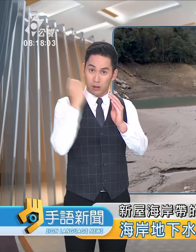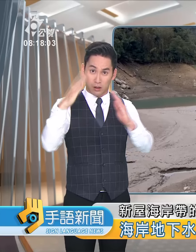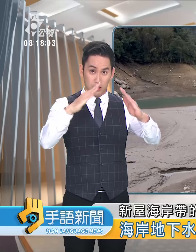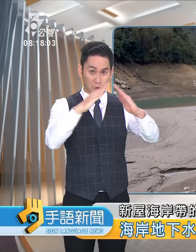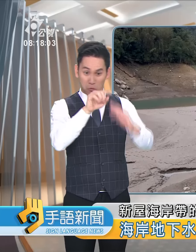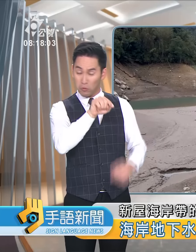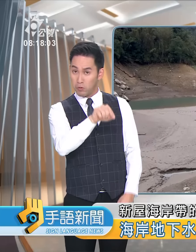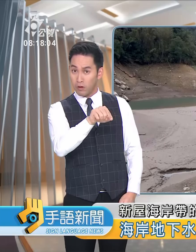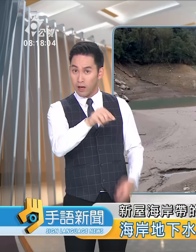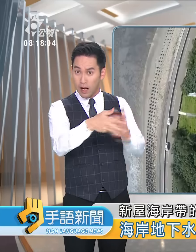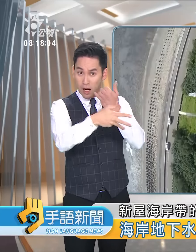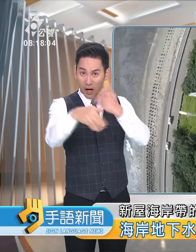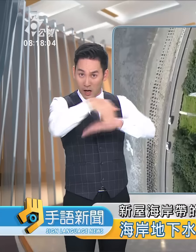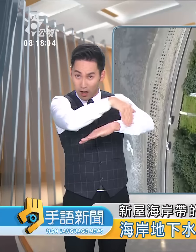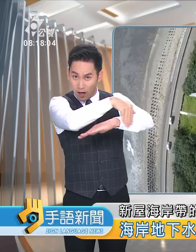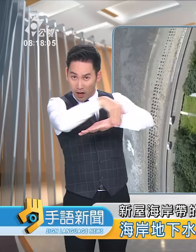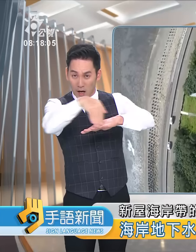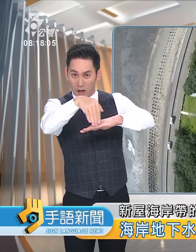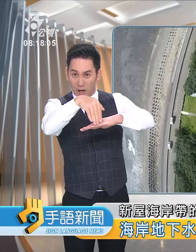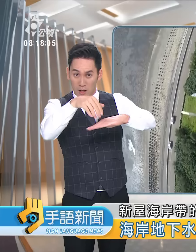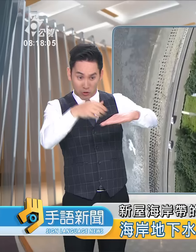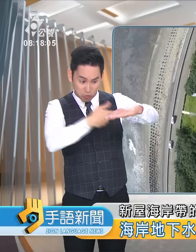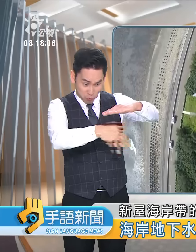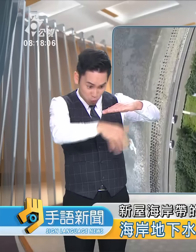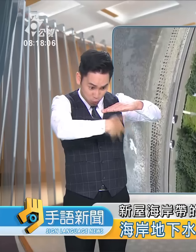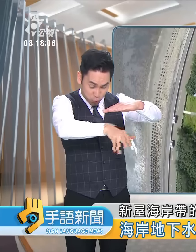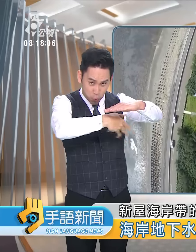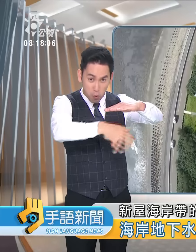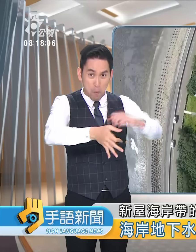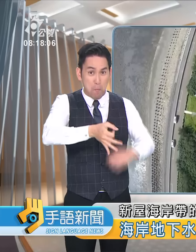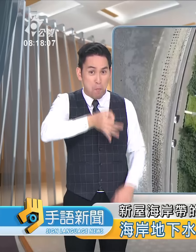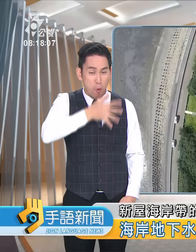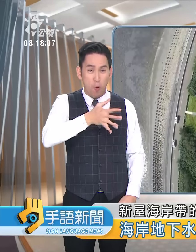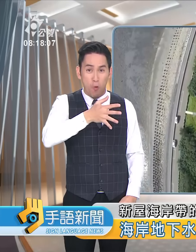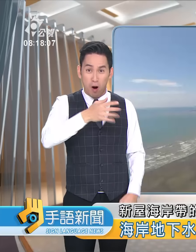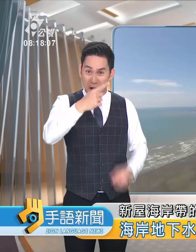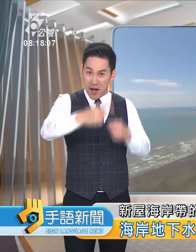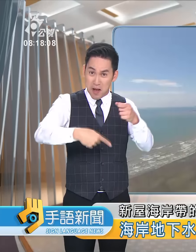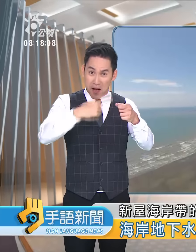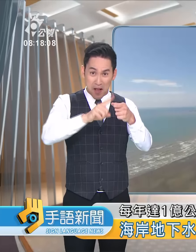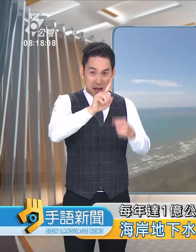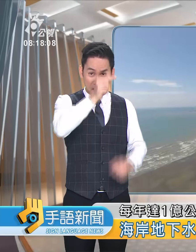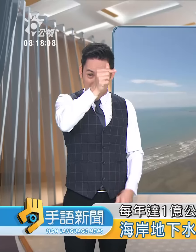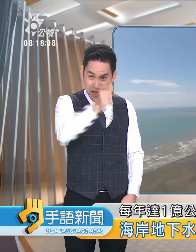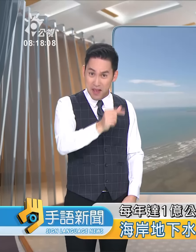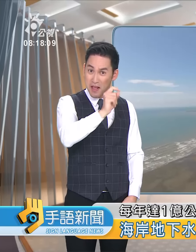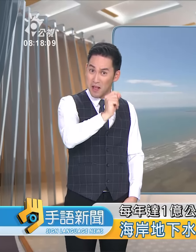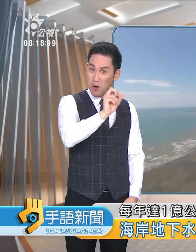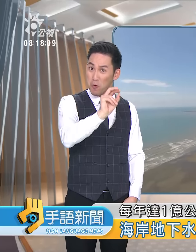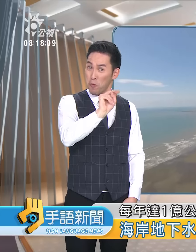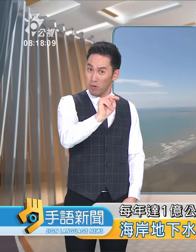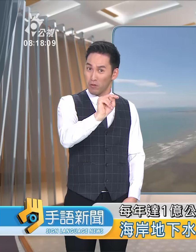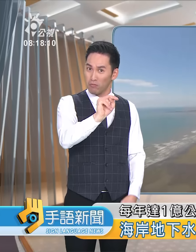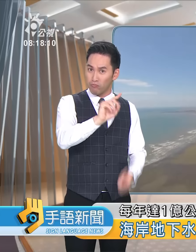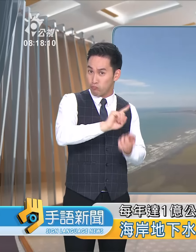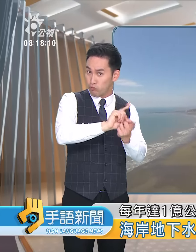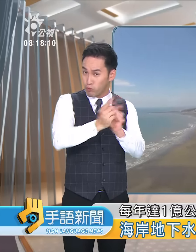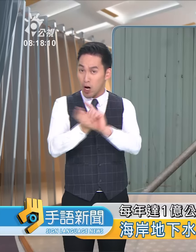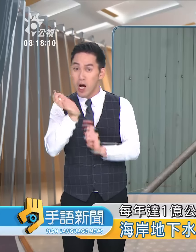海岸带地下水出流量还是很丰沛，每年达1亿公吨，